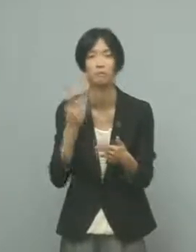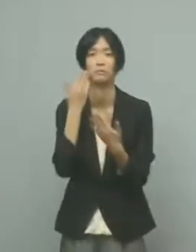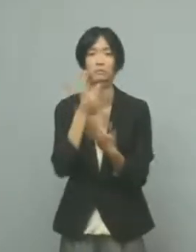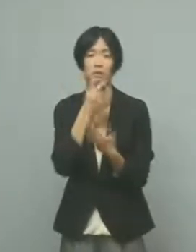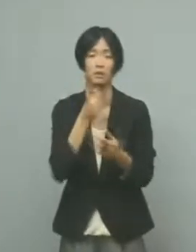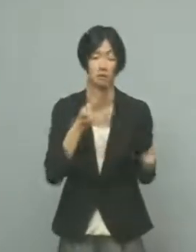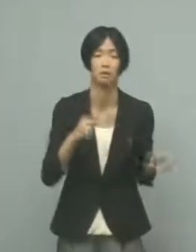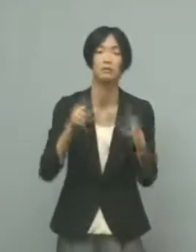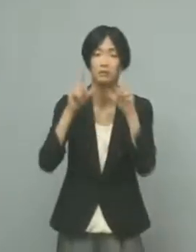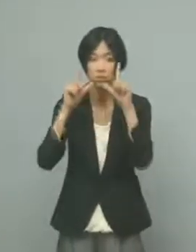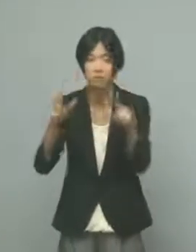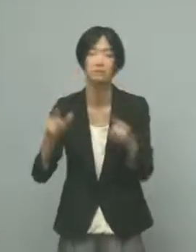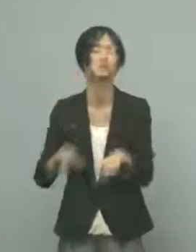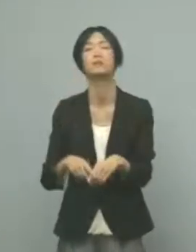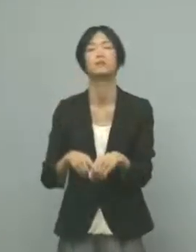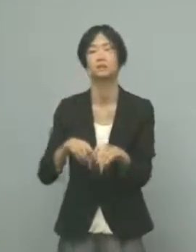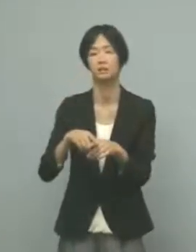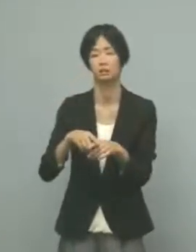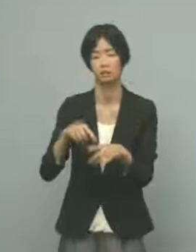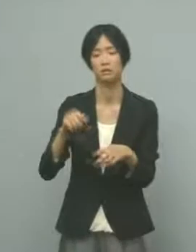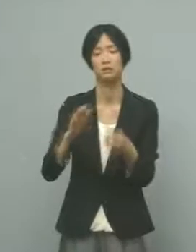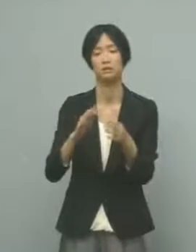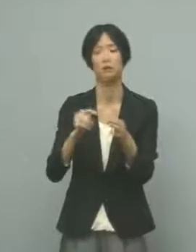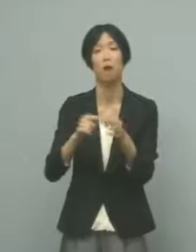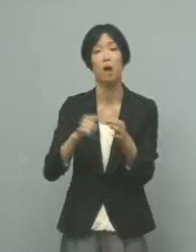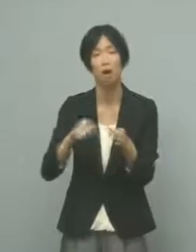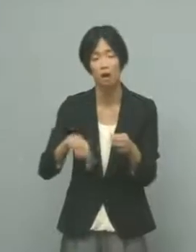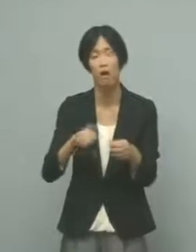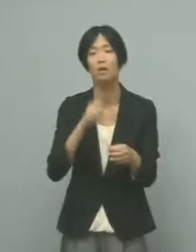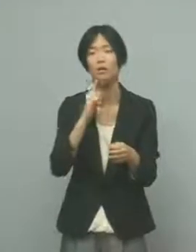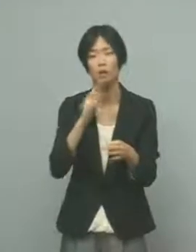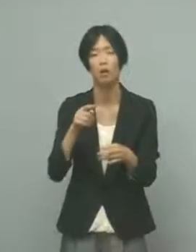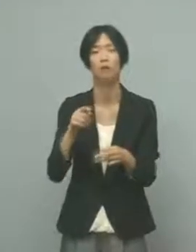形県内は災害が少ないというふうに、